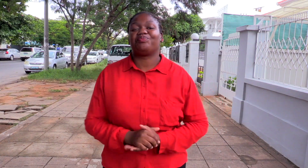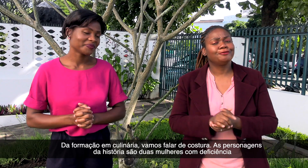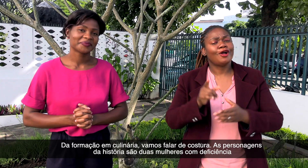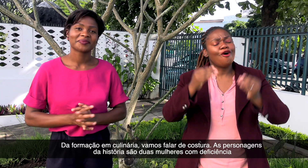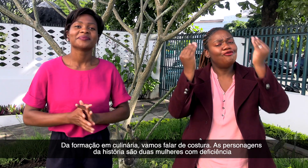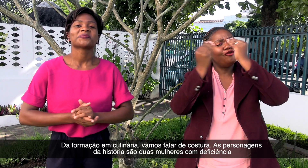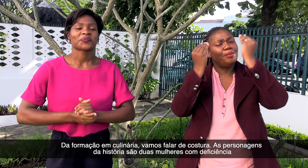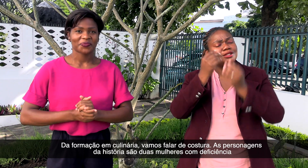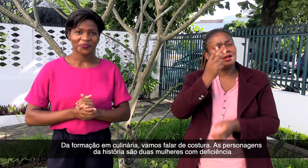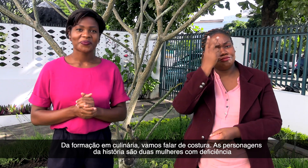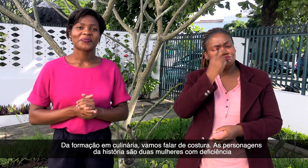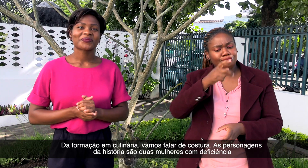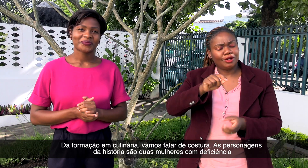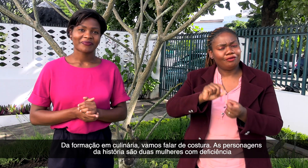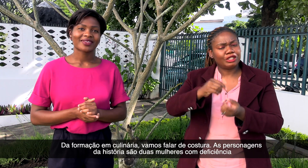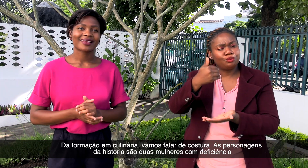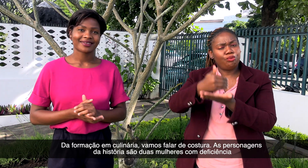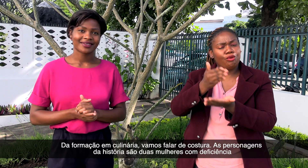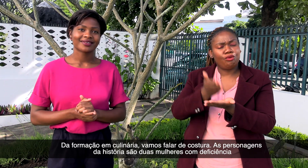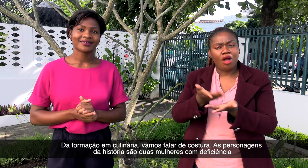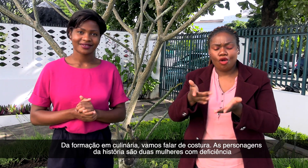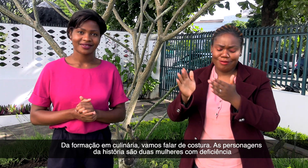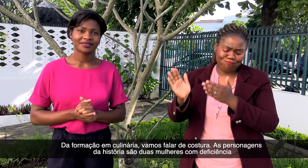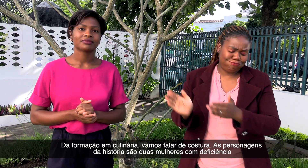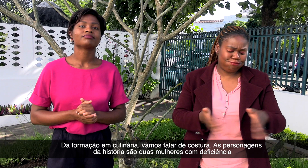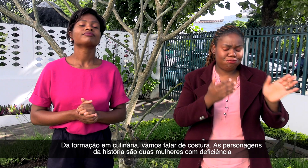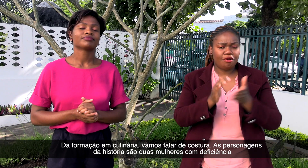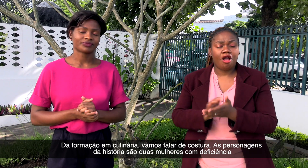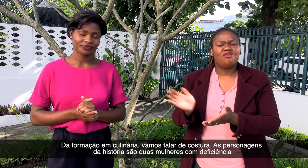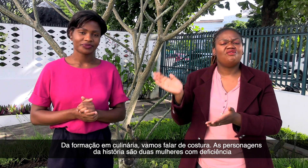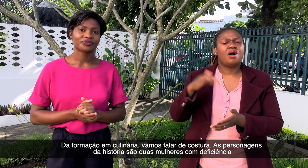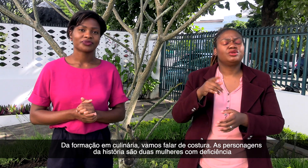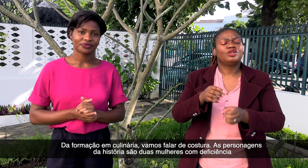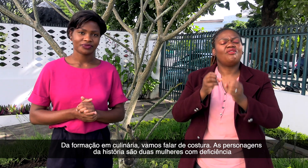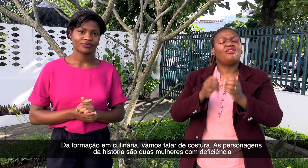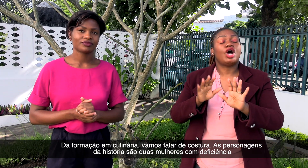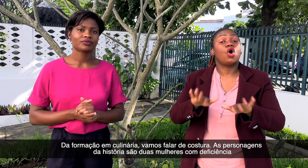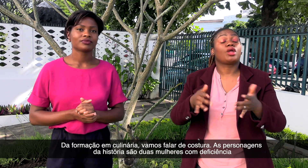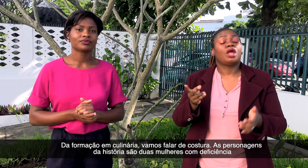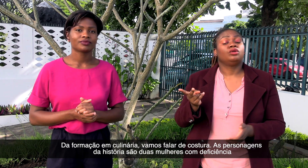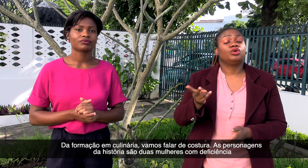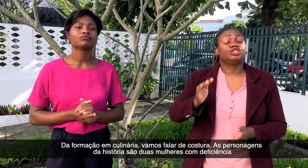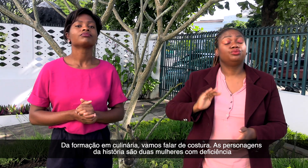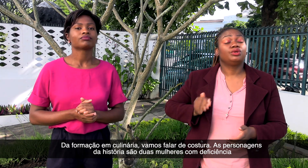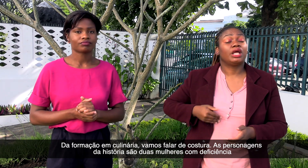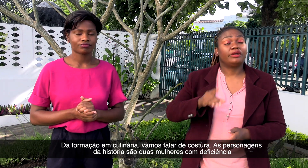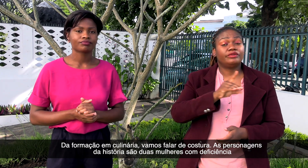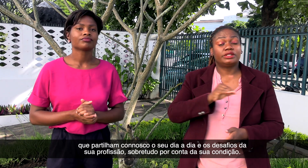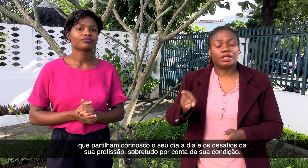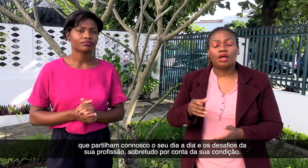Da formação em culinária vamos falar de costura. As personagens da história são duas mulheres com deficiência que partilham